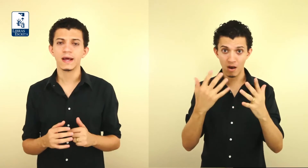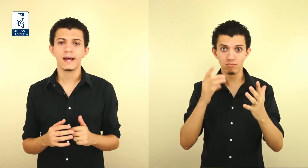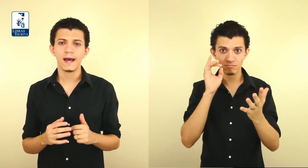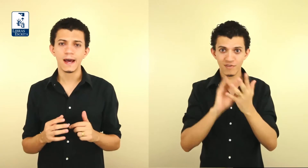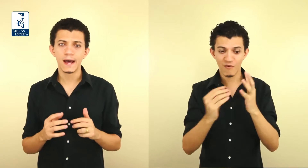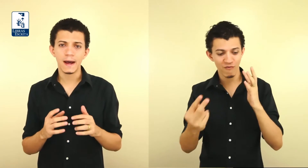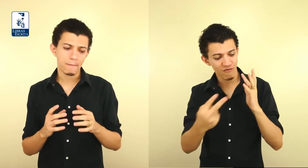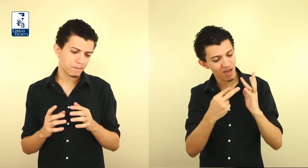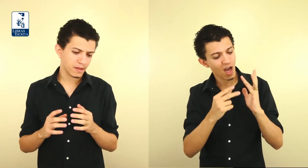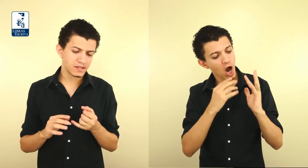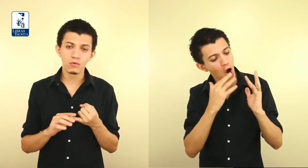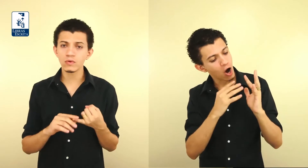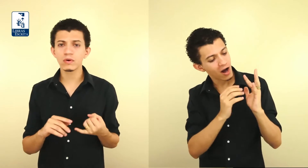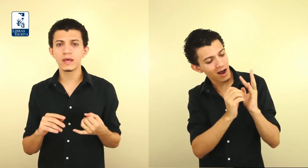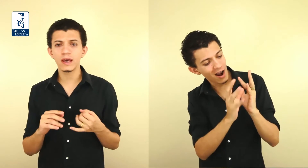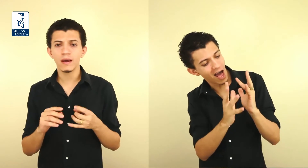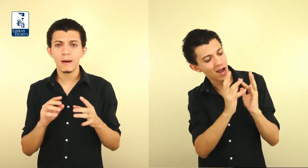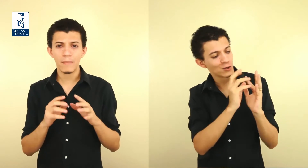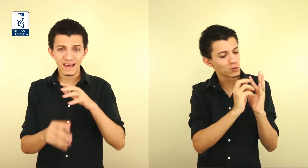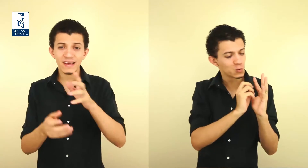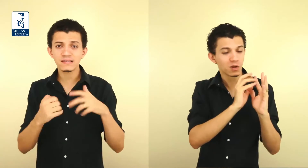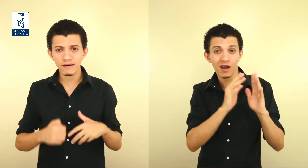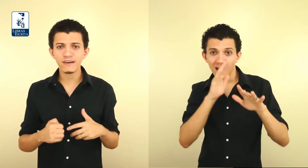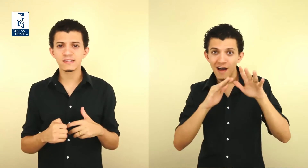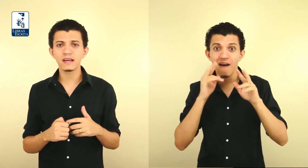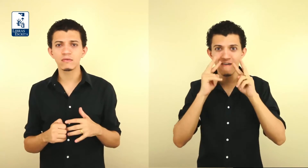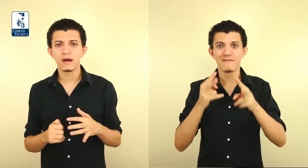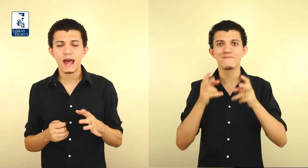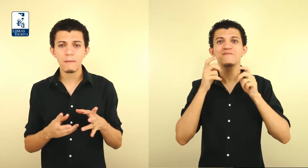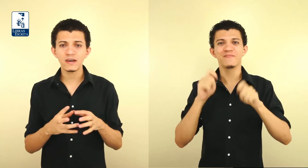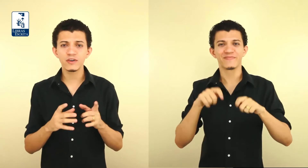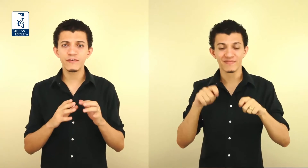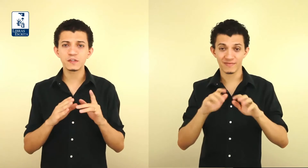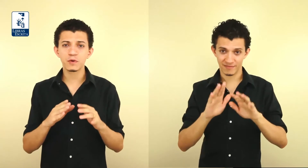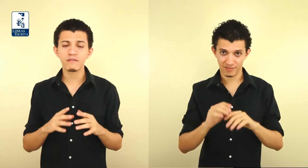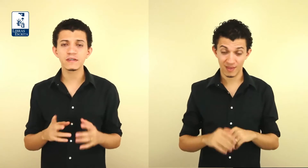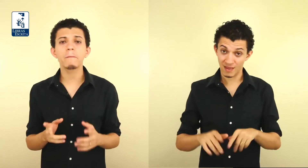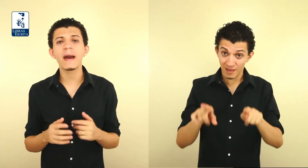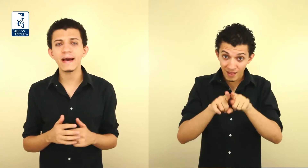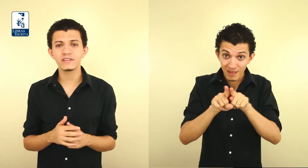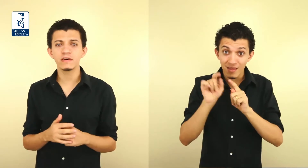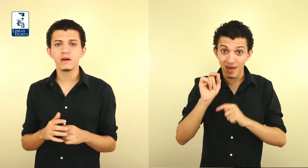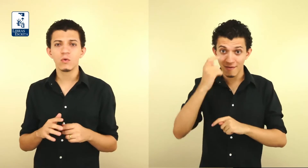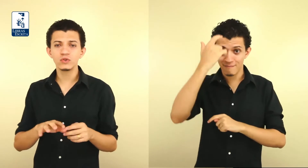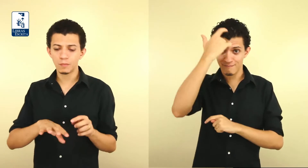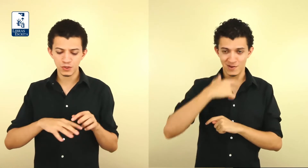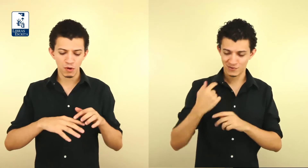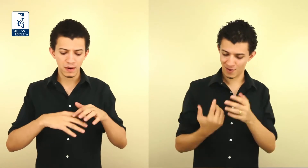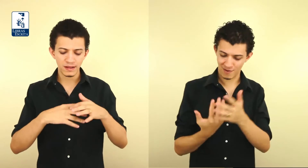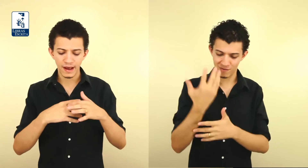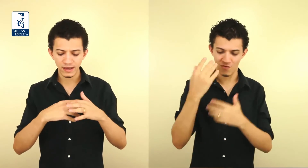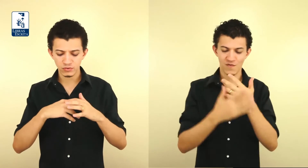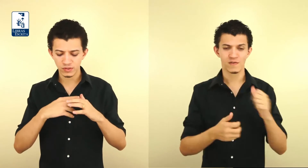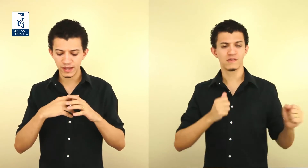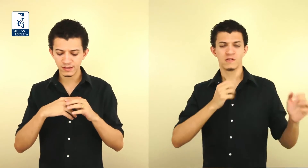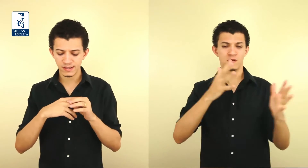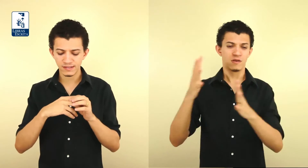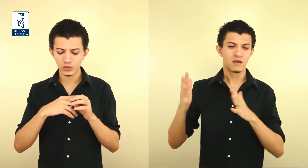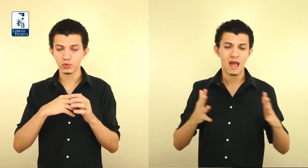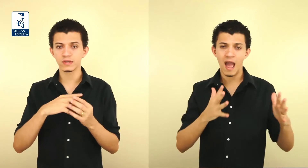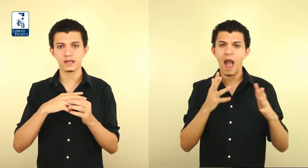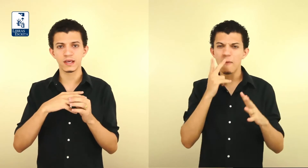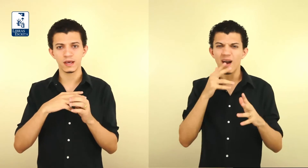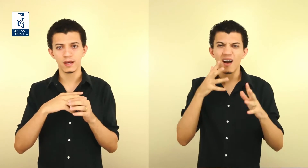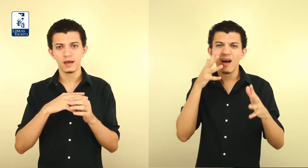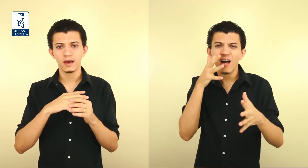ali. Segundo que, para quem está fazendo, é mais difícil porque você perde um tipo de mobilidade dos dedos